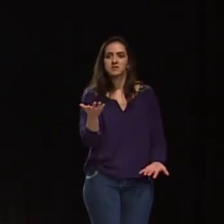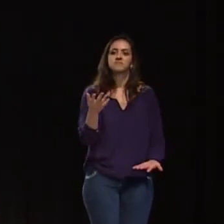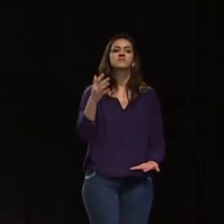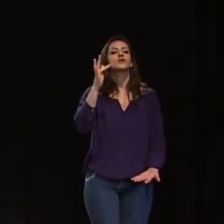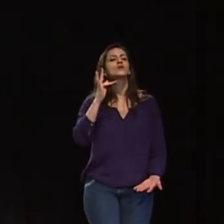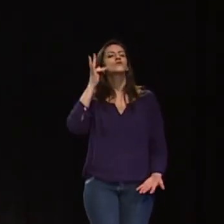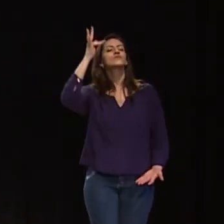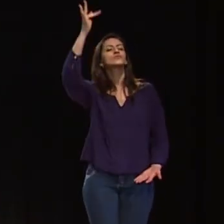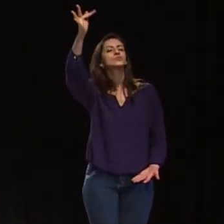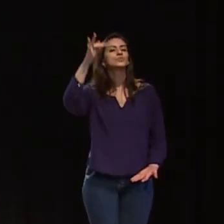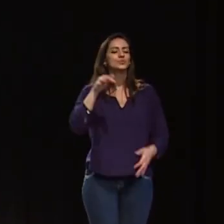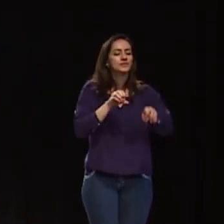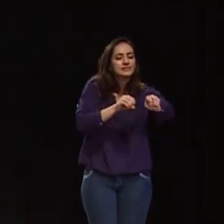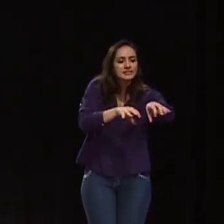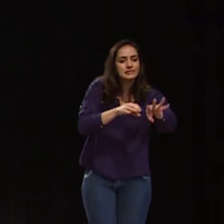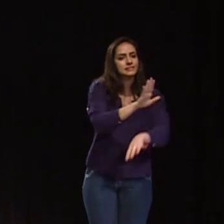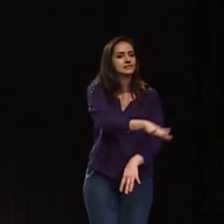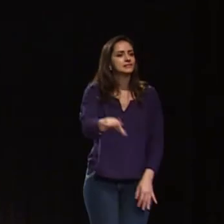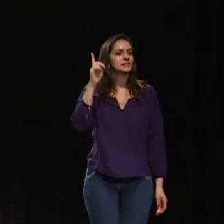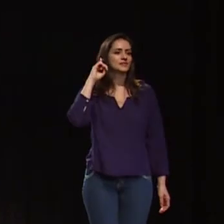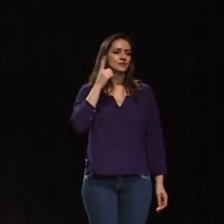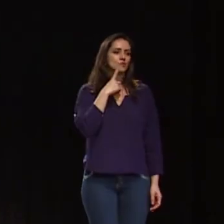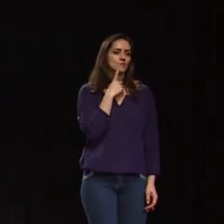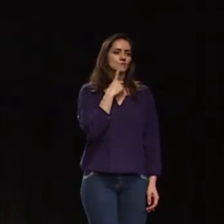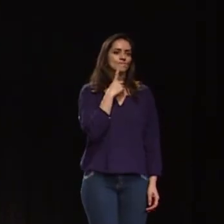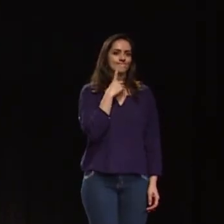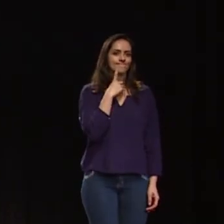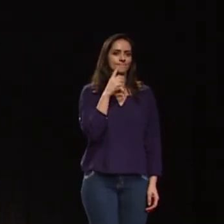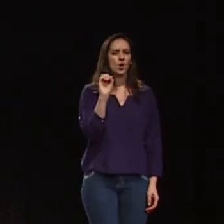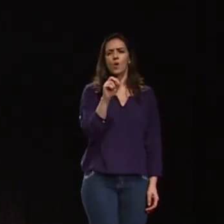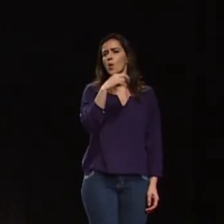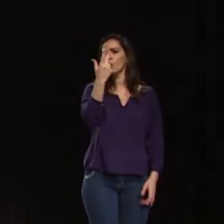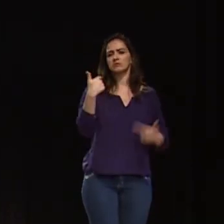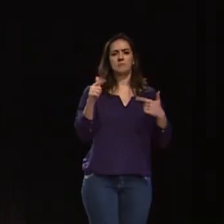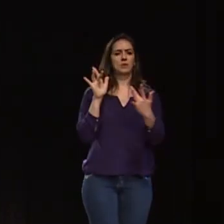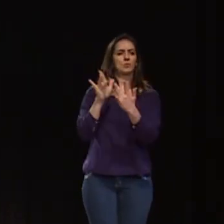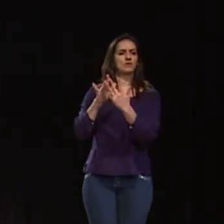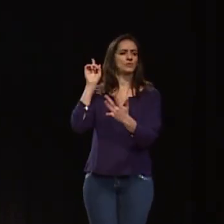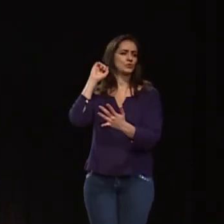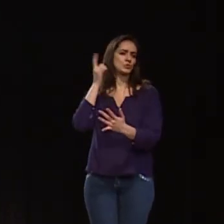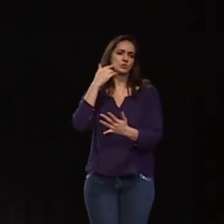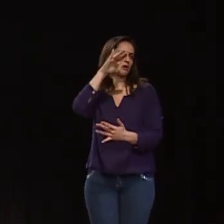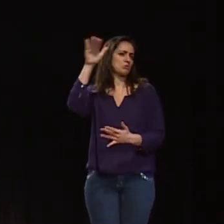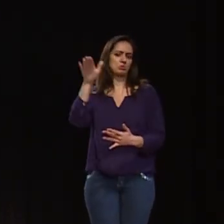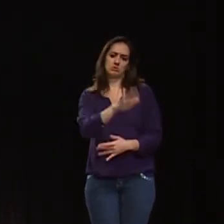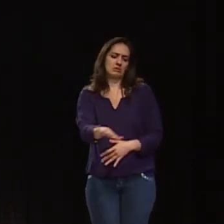Para vocês, no futuro, né, quando vocês estiverem dando aula para crianças surdas ou trabalhando com contato com